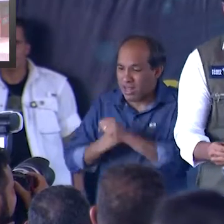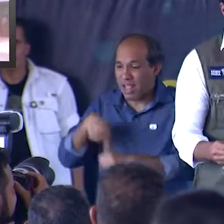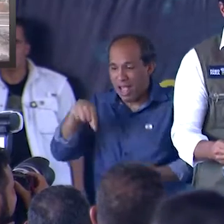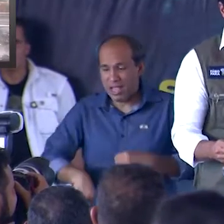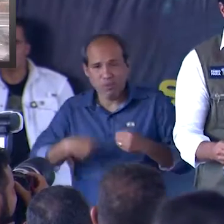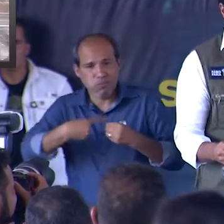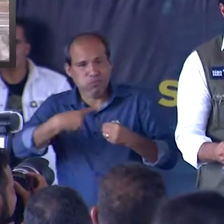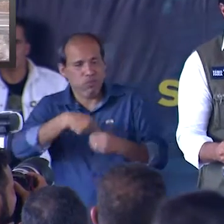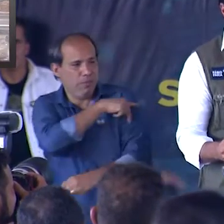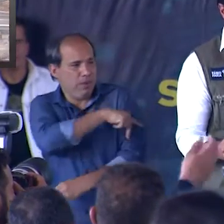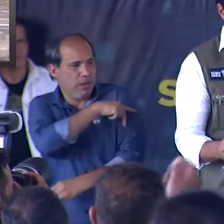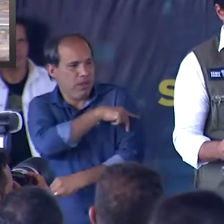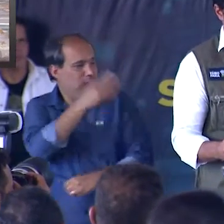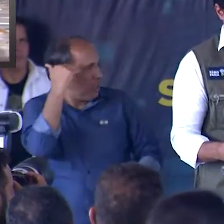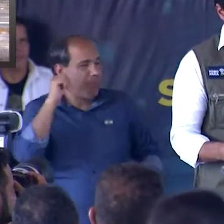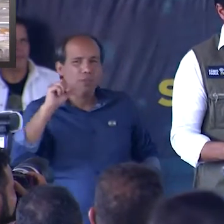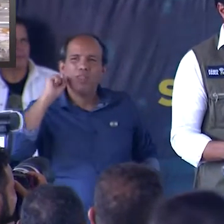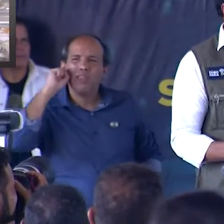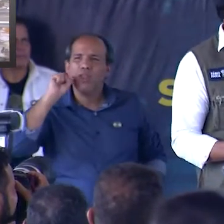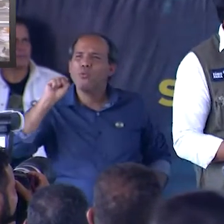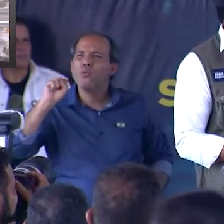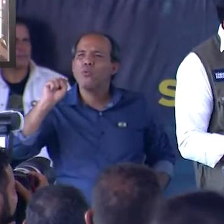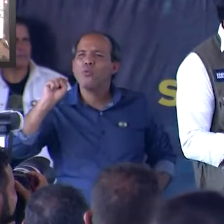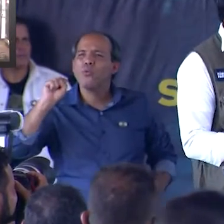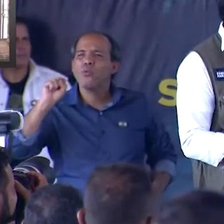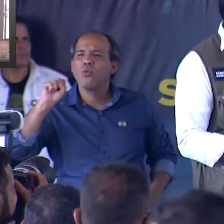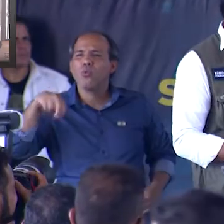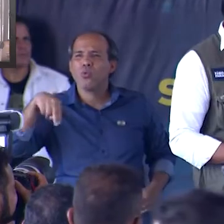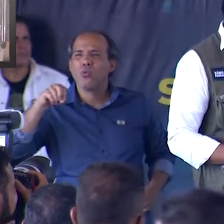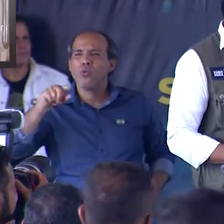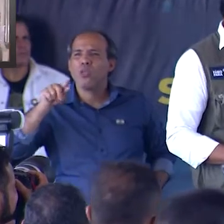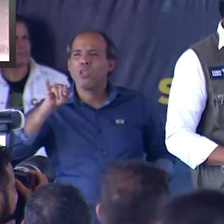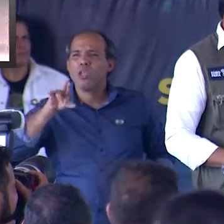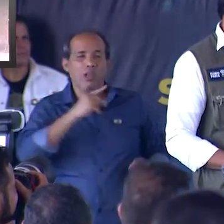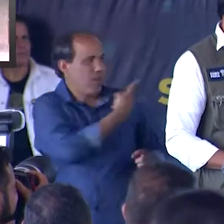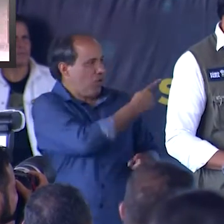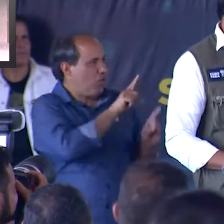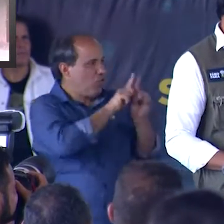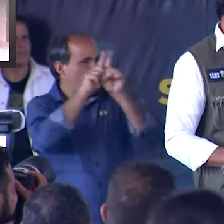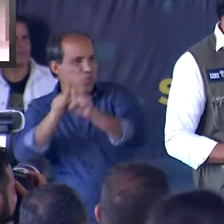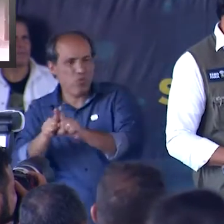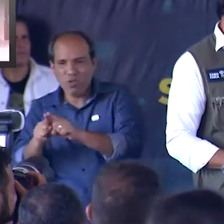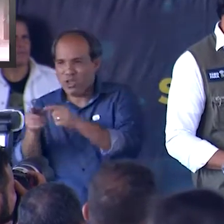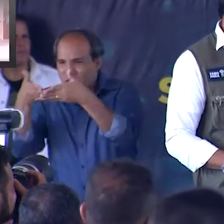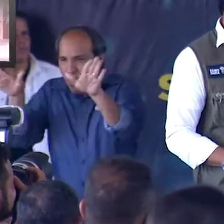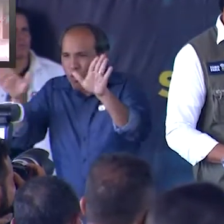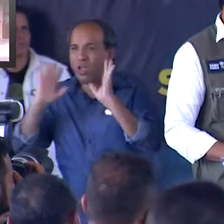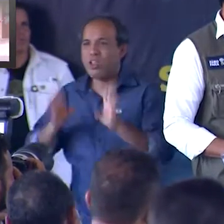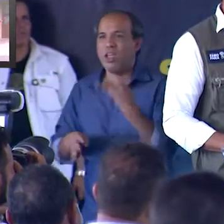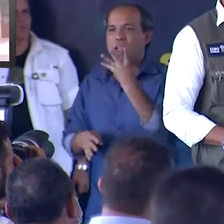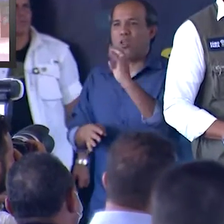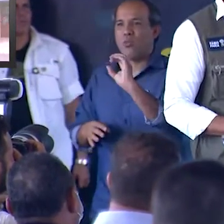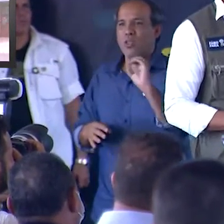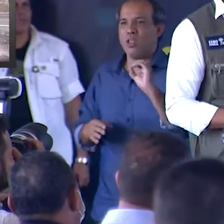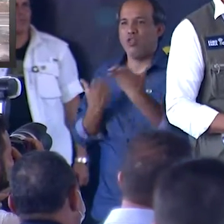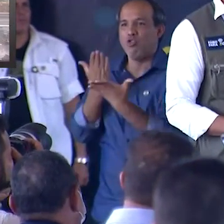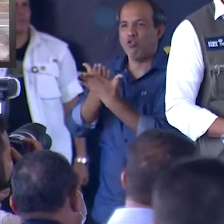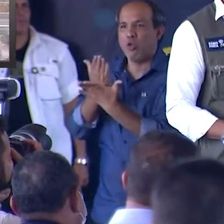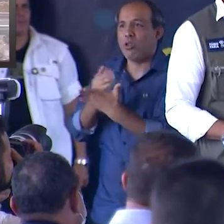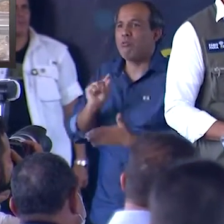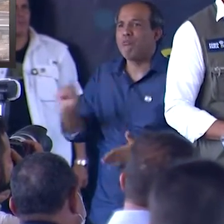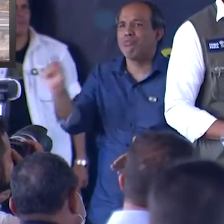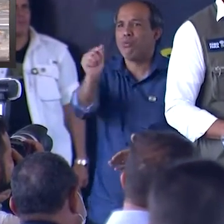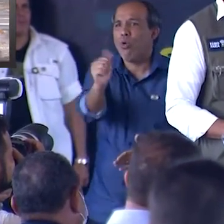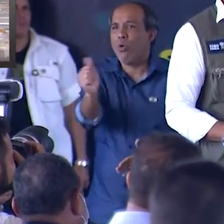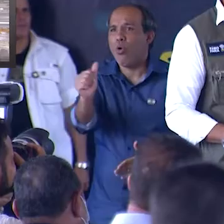Piauí, senador Nogueira, nós fomos juntos inaugurar. Já tem 400 escolas, 11 pontos